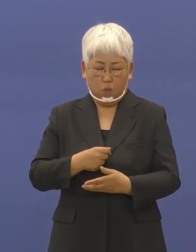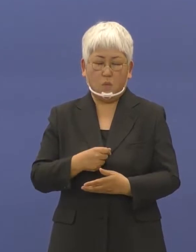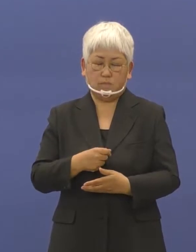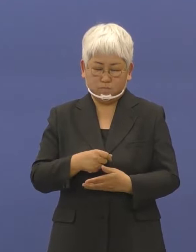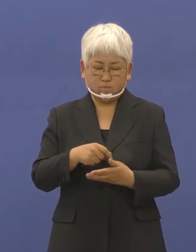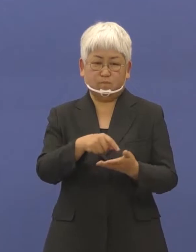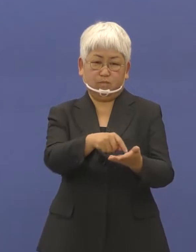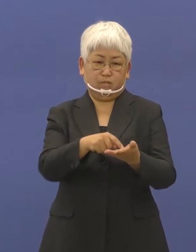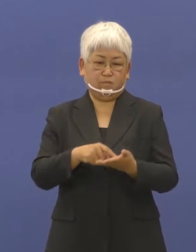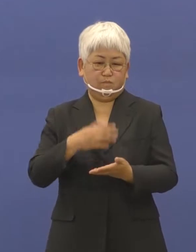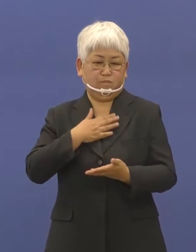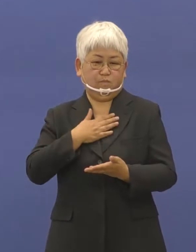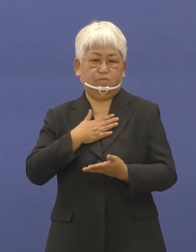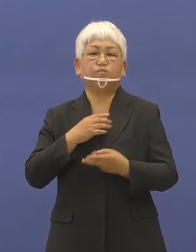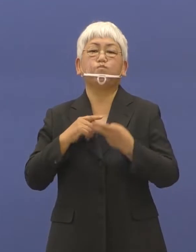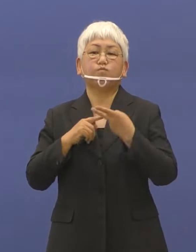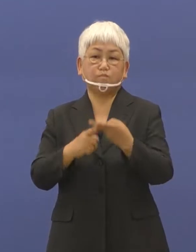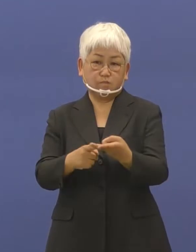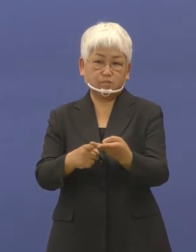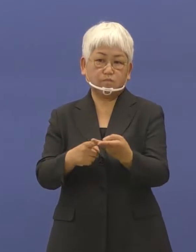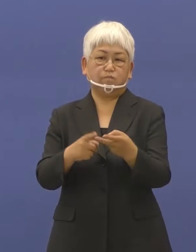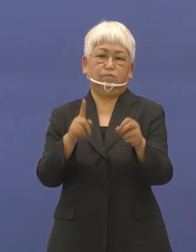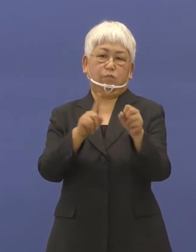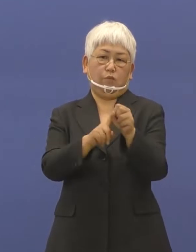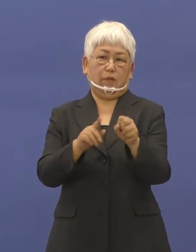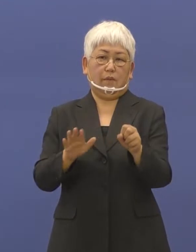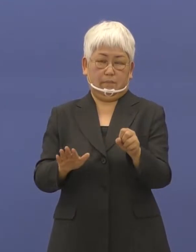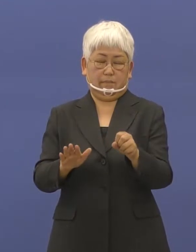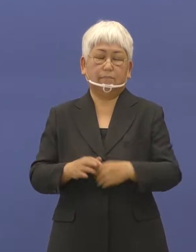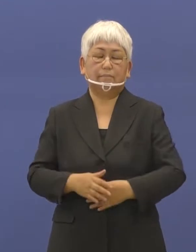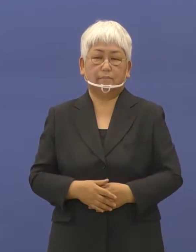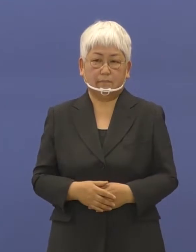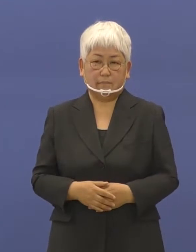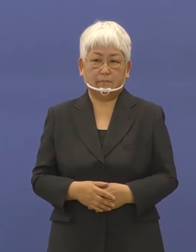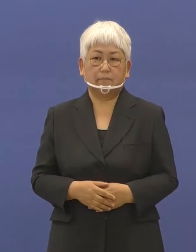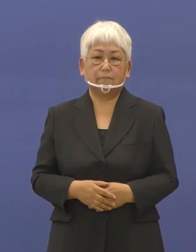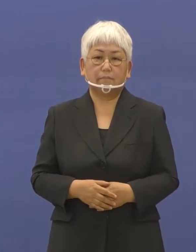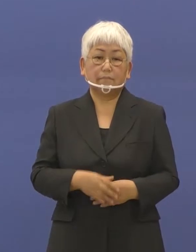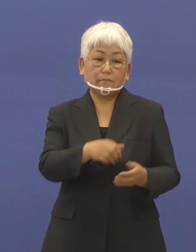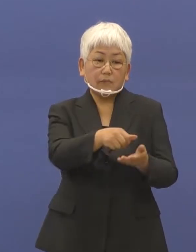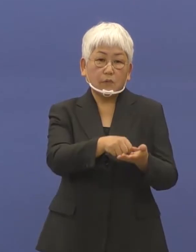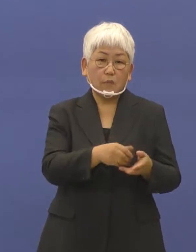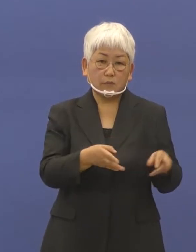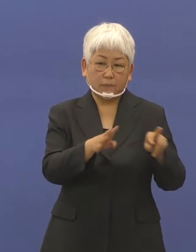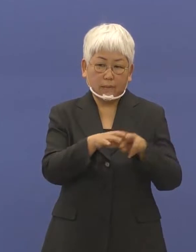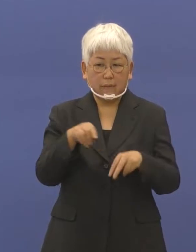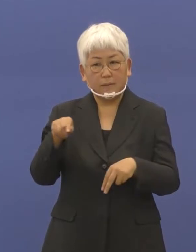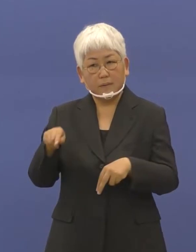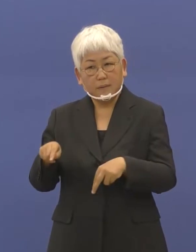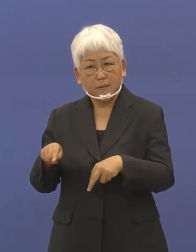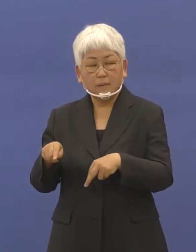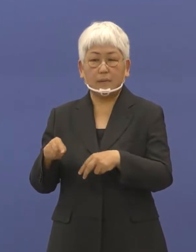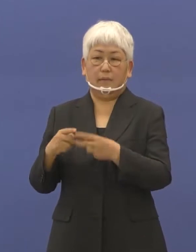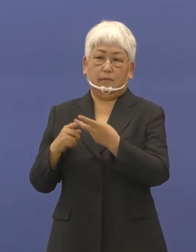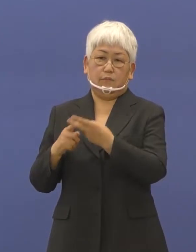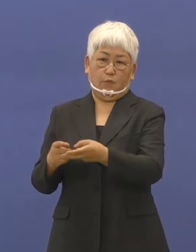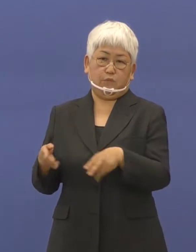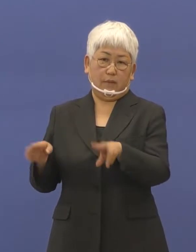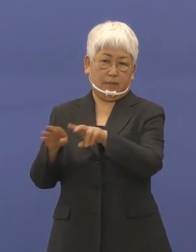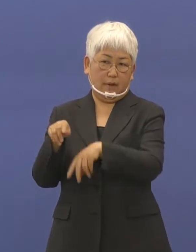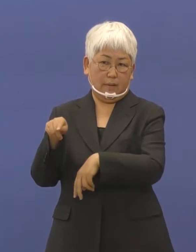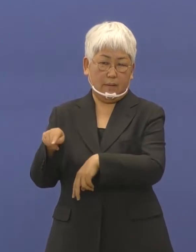するものです。岩手陽性者登録センターと岩手検査キット送付センター